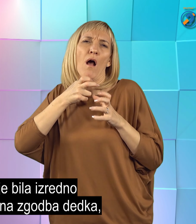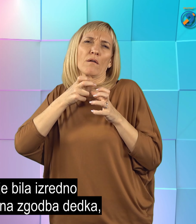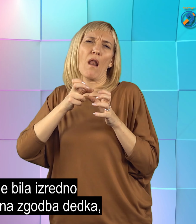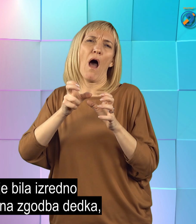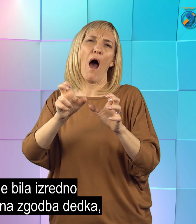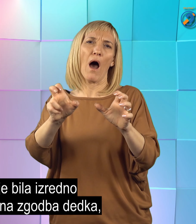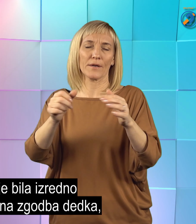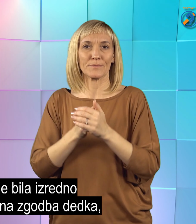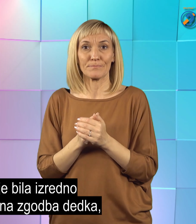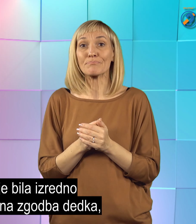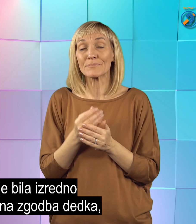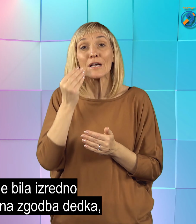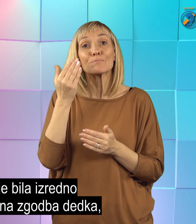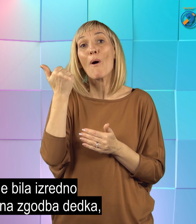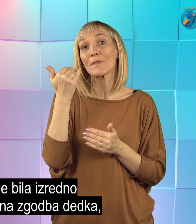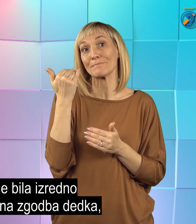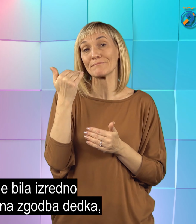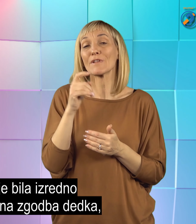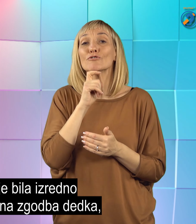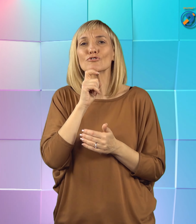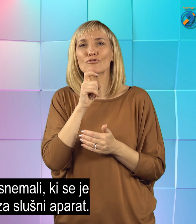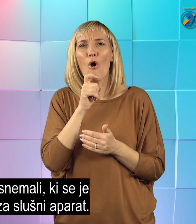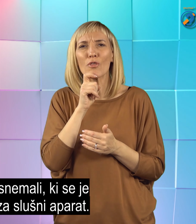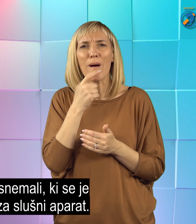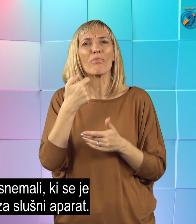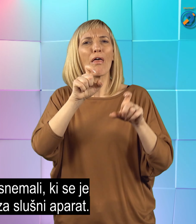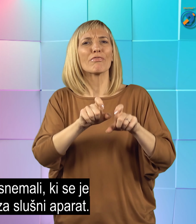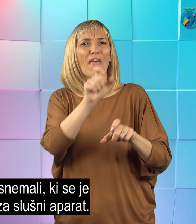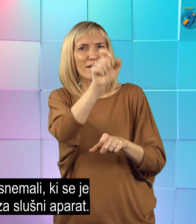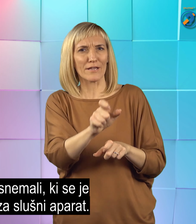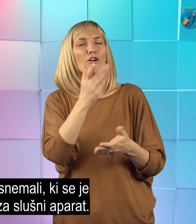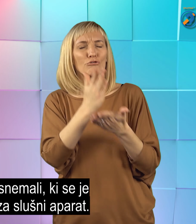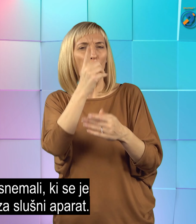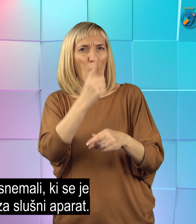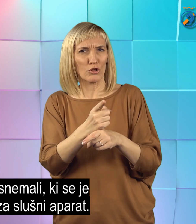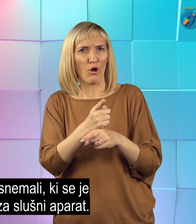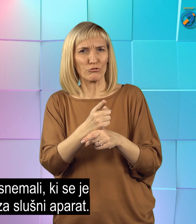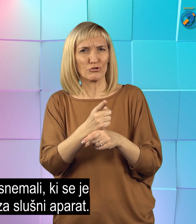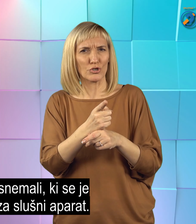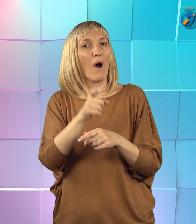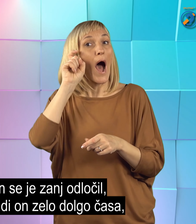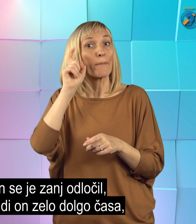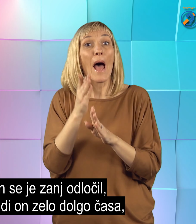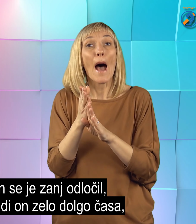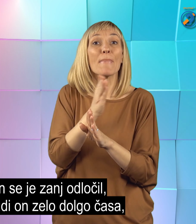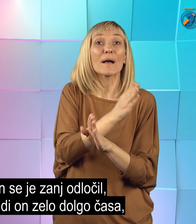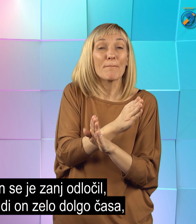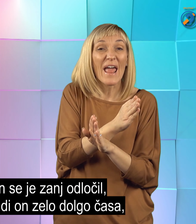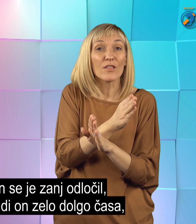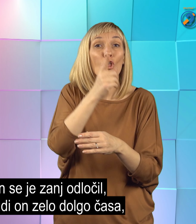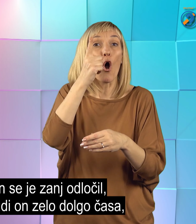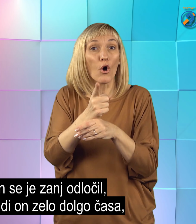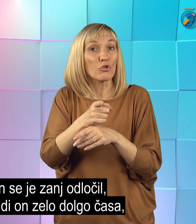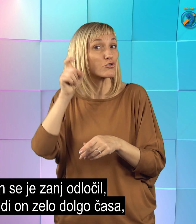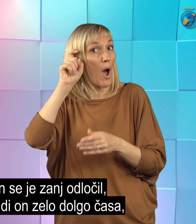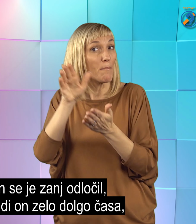bila izjemno simpatična ena zgodba dedka, ki smo ga snimali, ki se je že odločil za slušni aparat, ampak preden se je pa zanj odločil, je seveda porabil